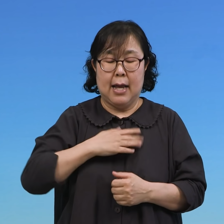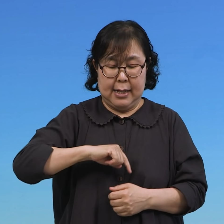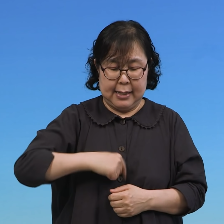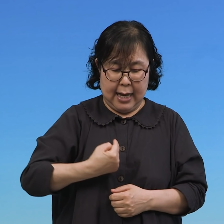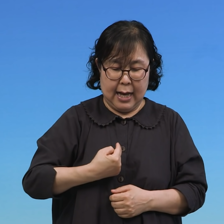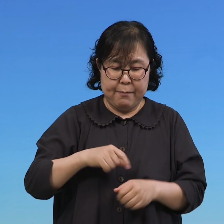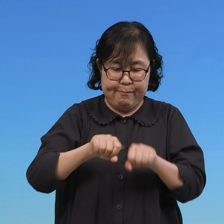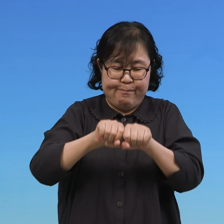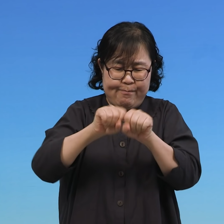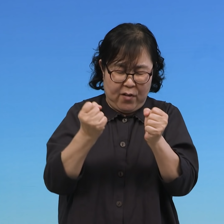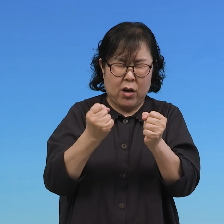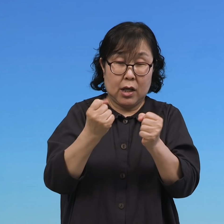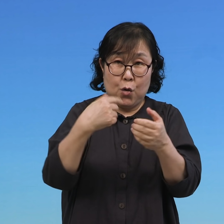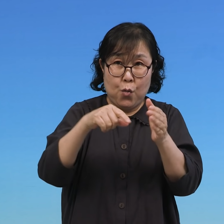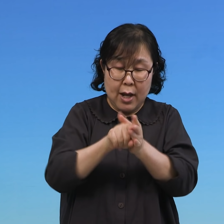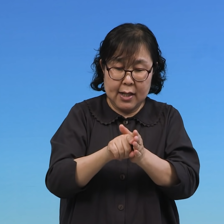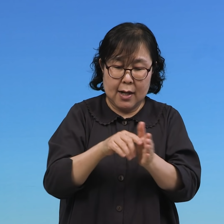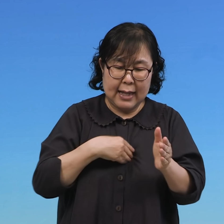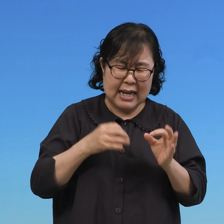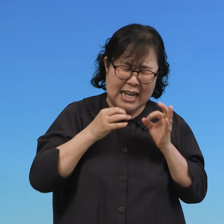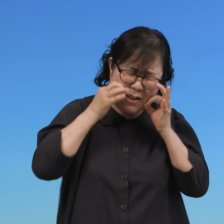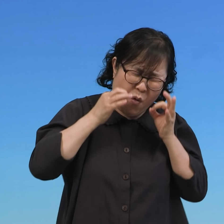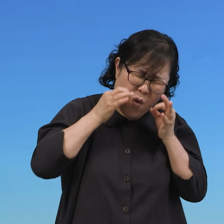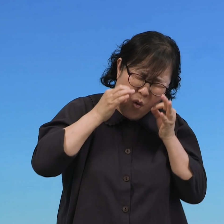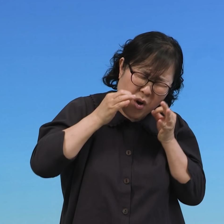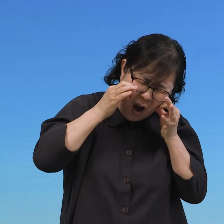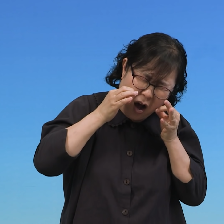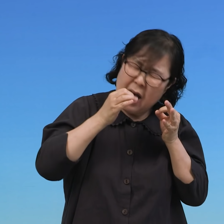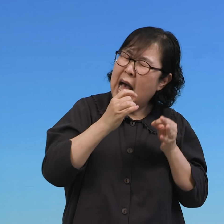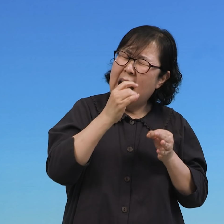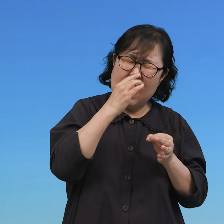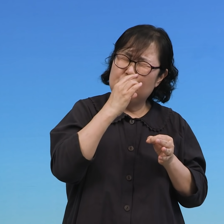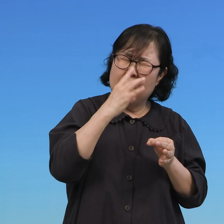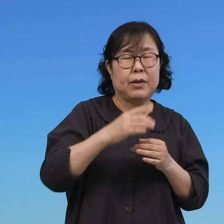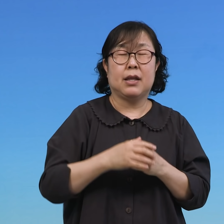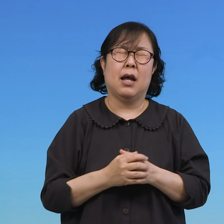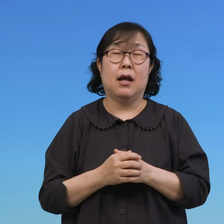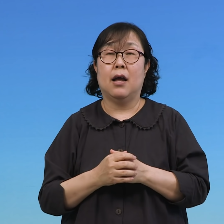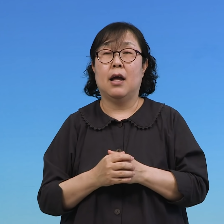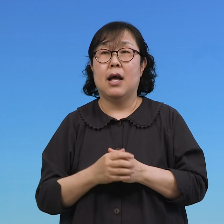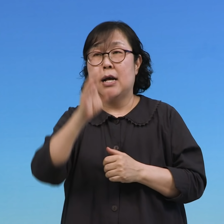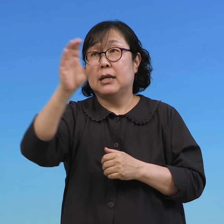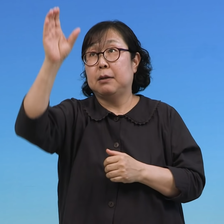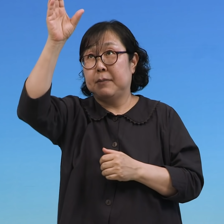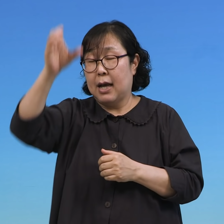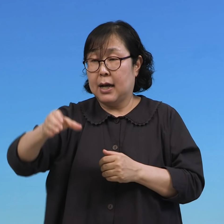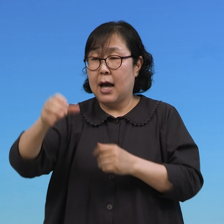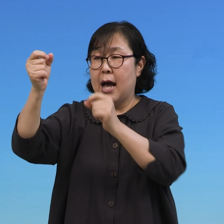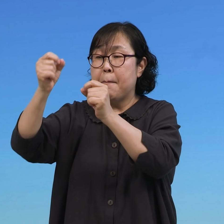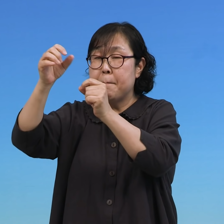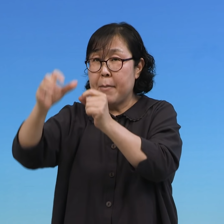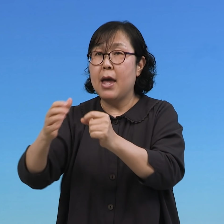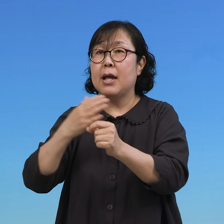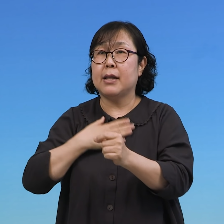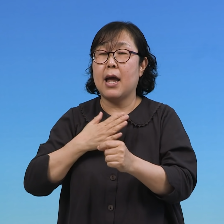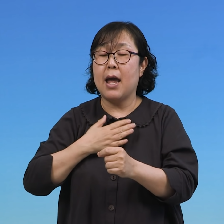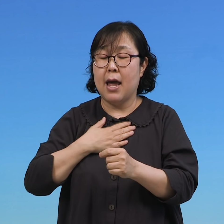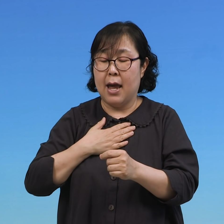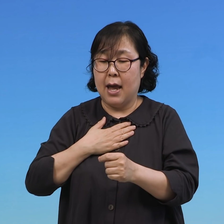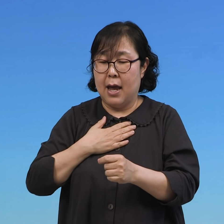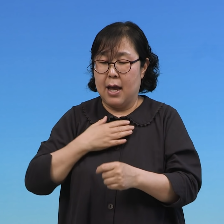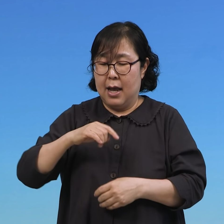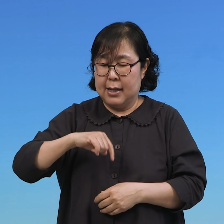내 자아를 꺾기 위하여 내 몸부림으로 애를 쓰는 그런 인생이 아니라 십자가 앞에